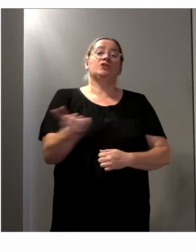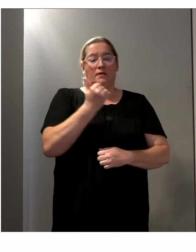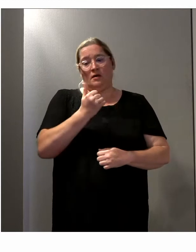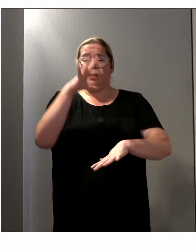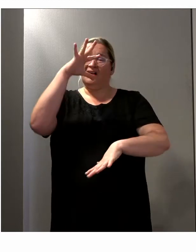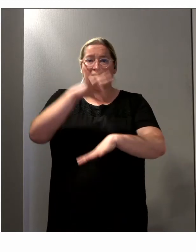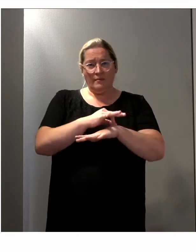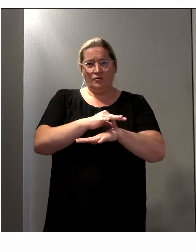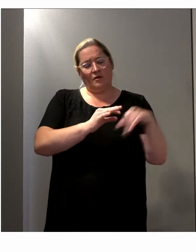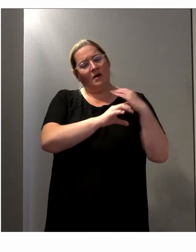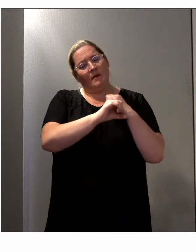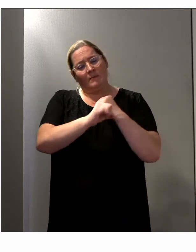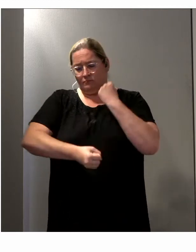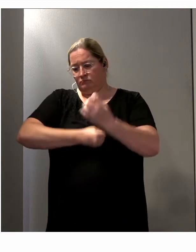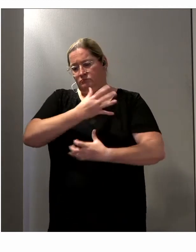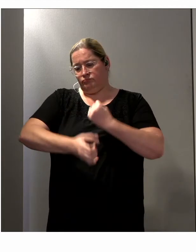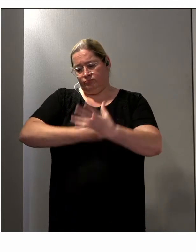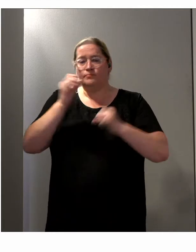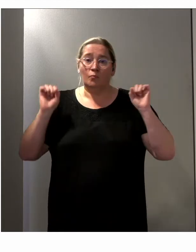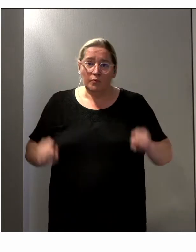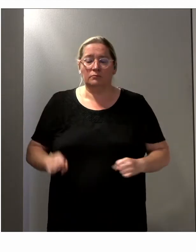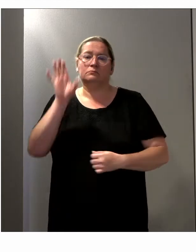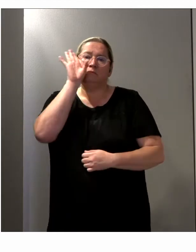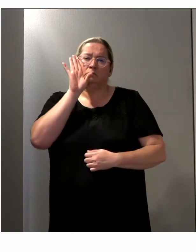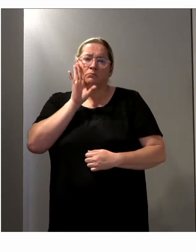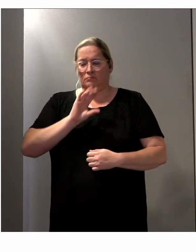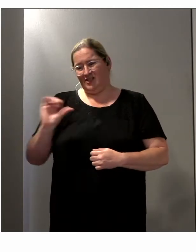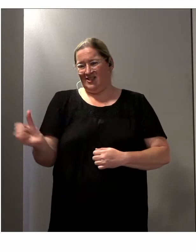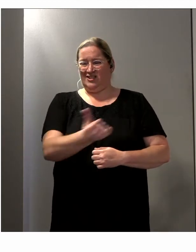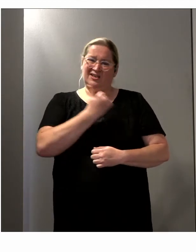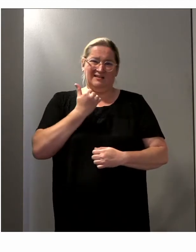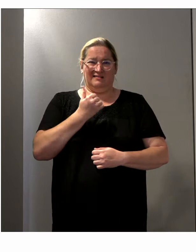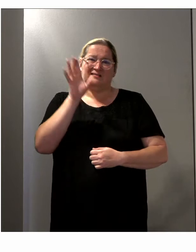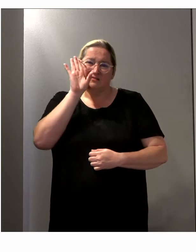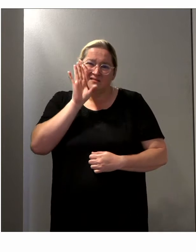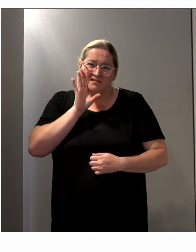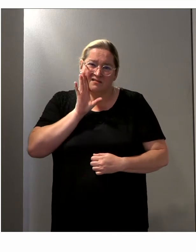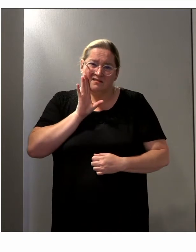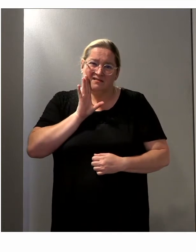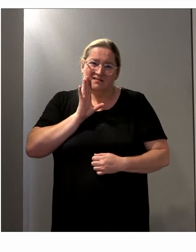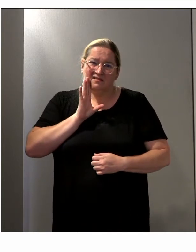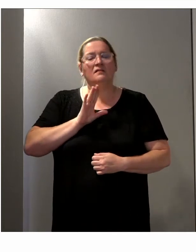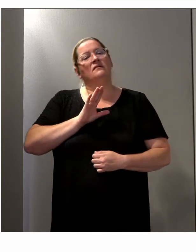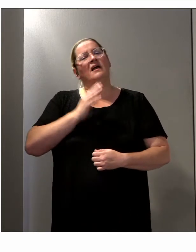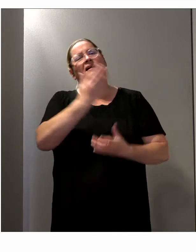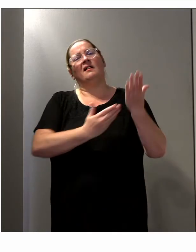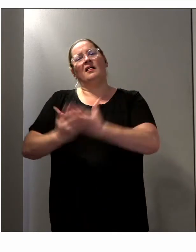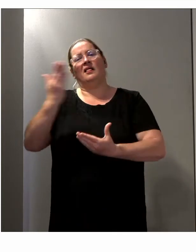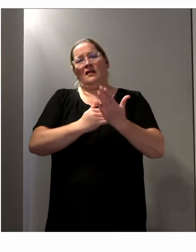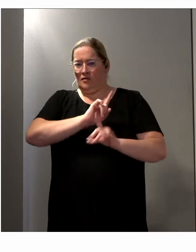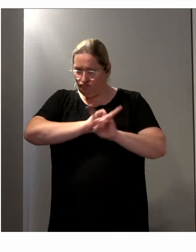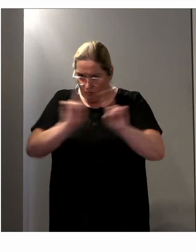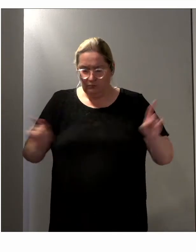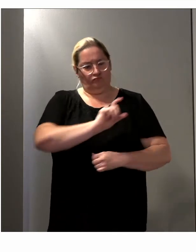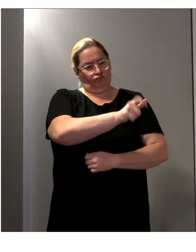minutes pour exposer ce qu'il a à dire. Je demanderai à chacun de ne pas interrompre les intervenants précédents, mais qu'à la